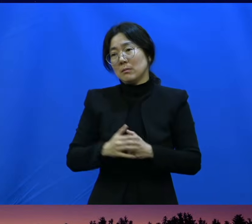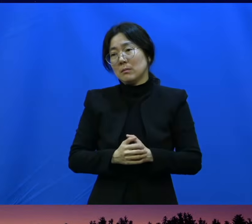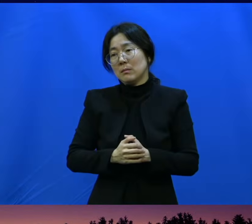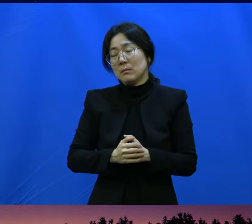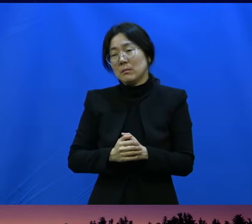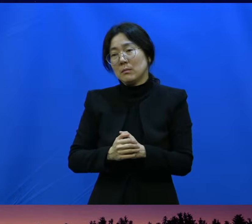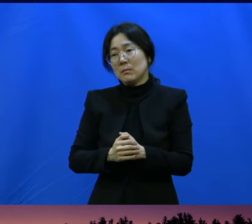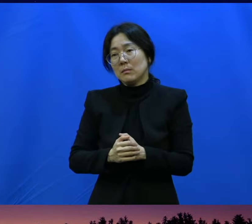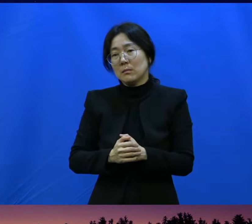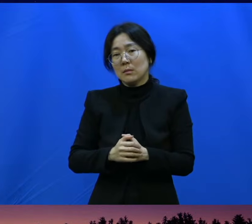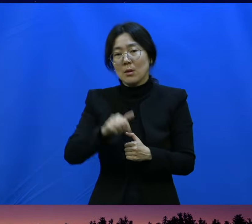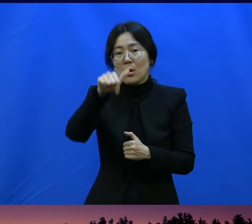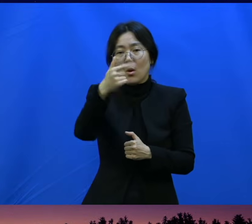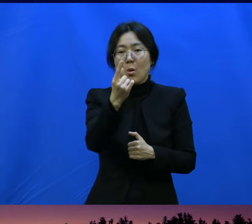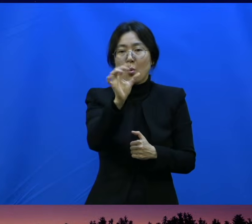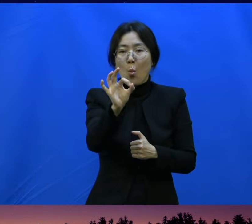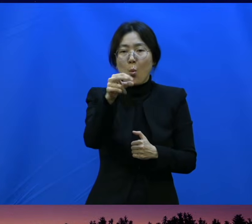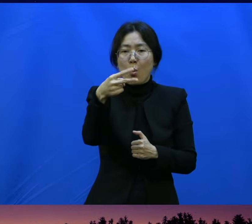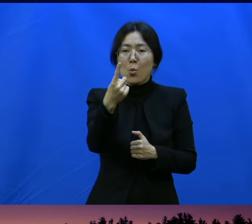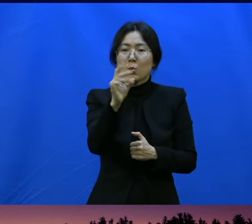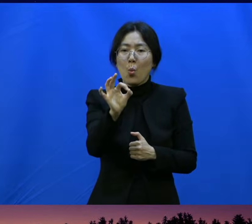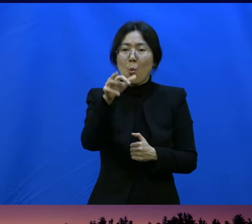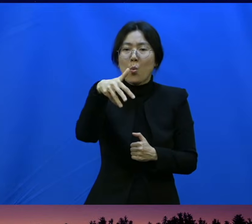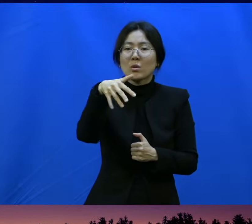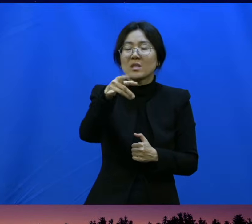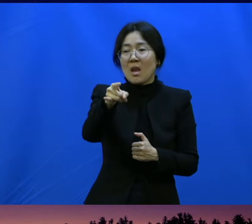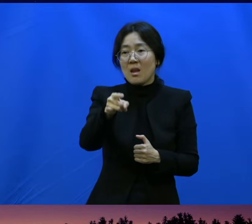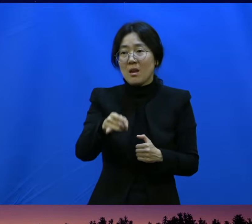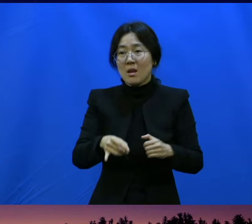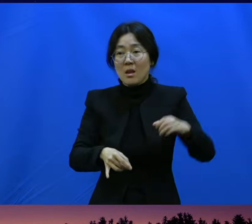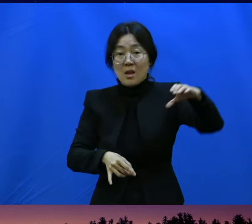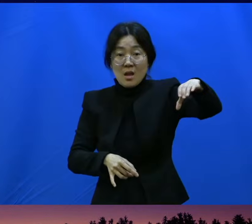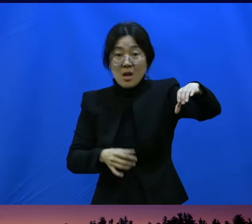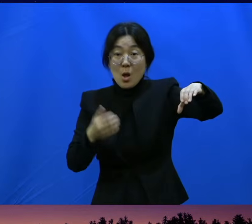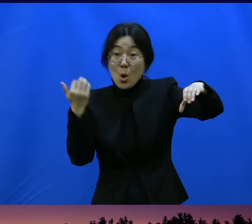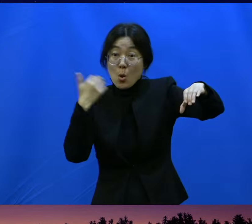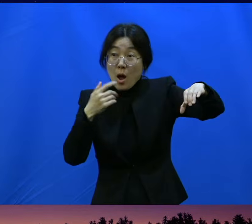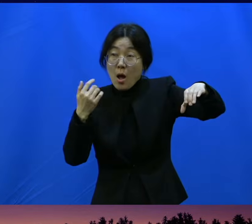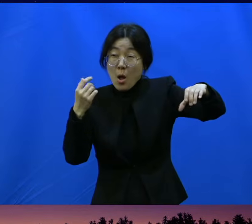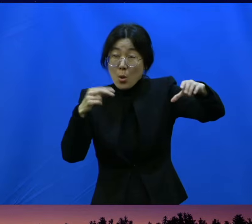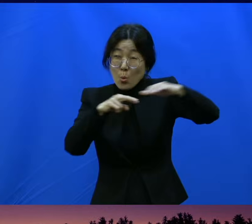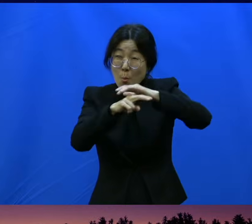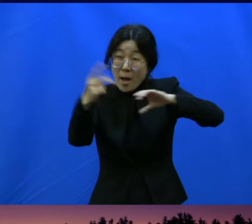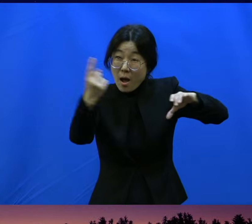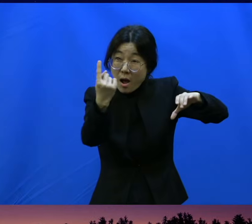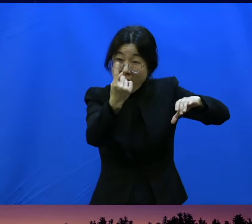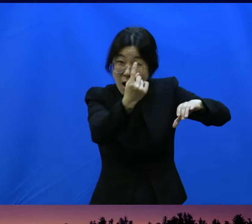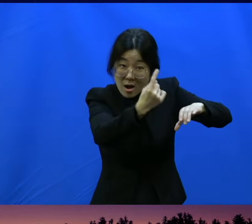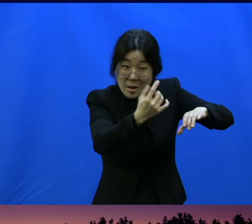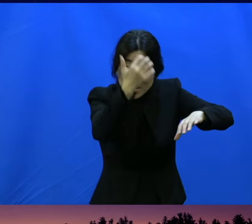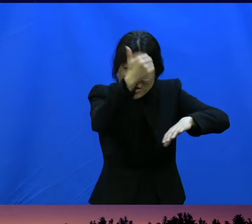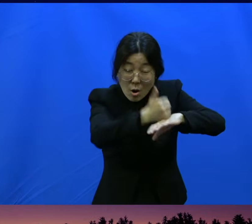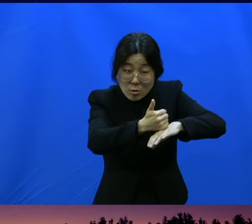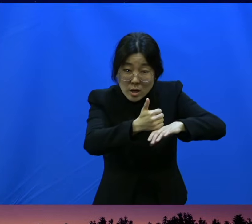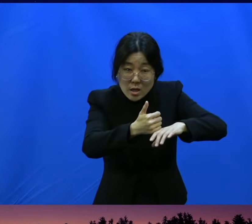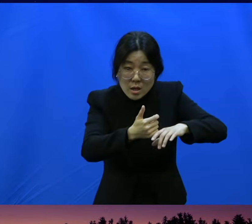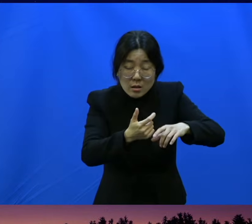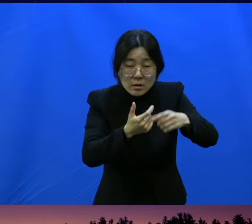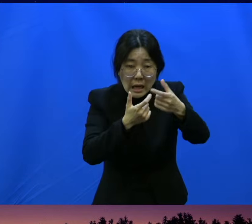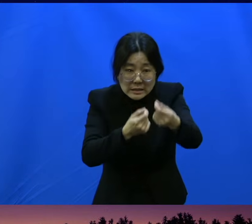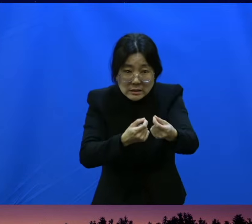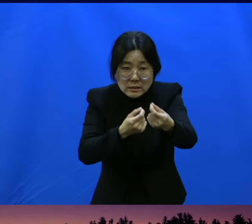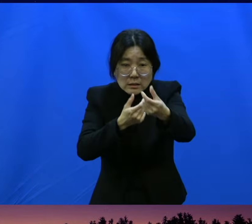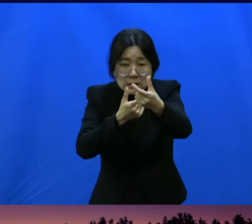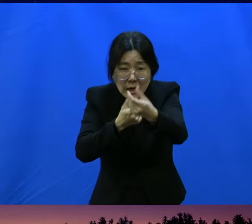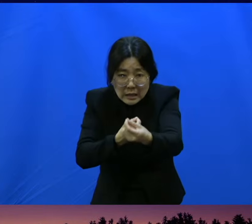공동체를 배우는 공동체, 아둘람 공동체를 만드는 거예요. 함께 고통을 나누고 함께